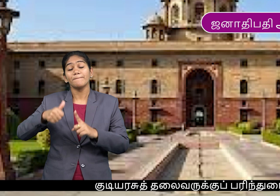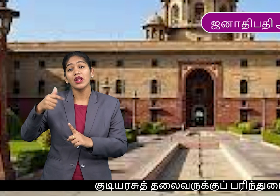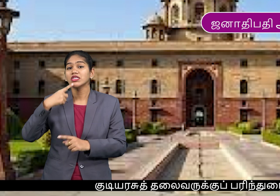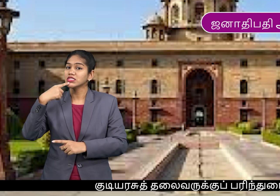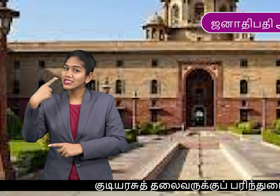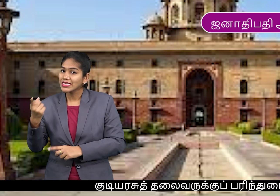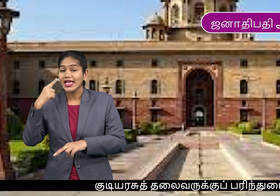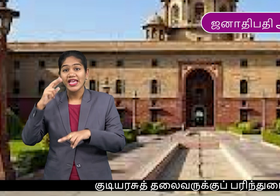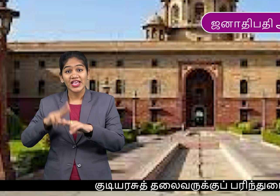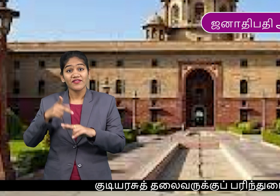தலைவருக்கு பரிந்துரைக்கலாம்.